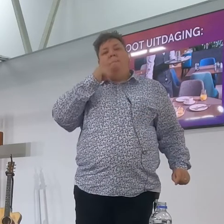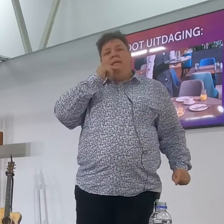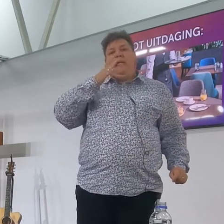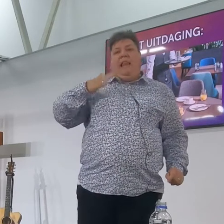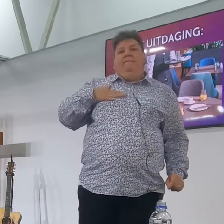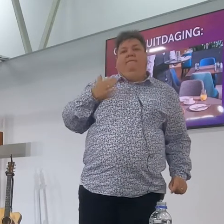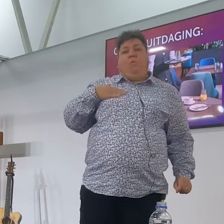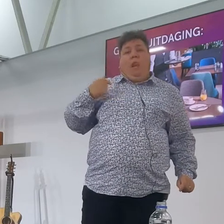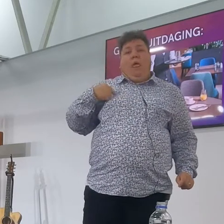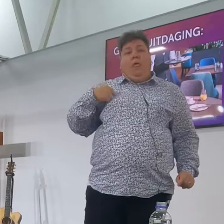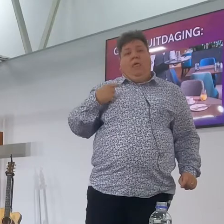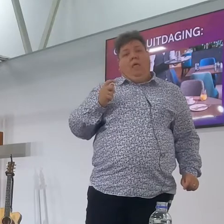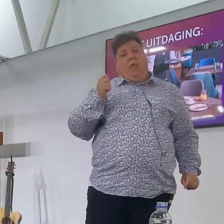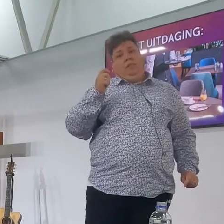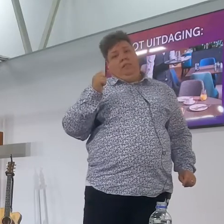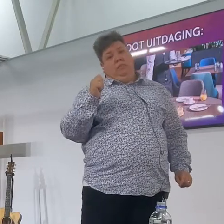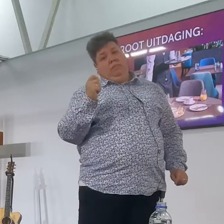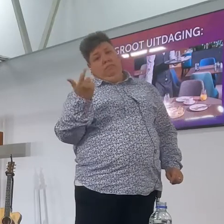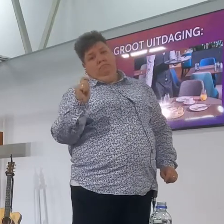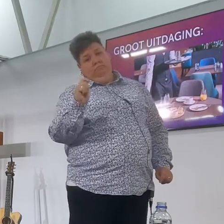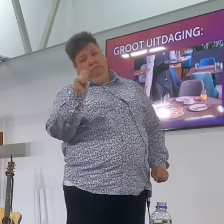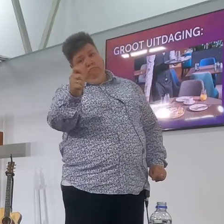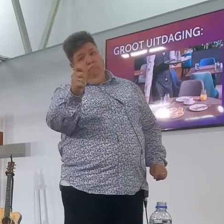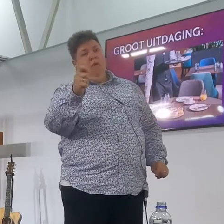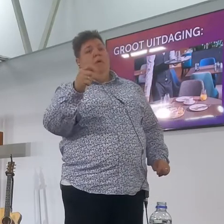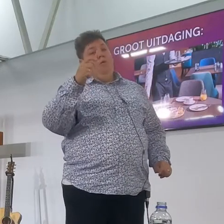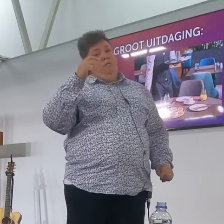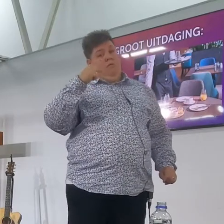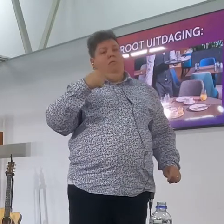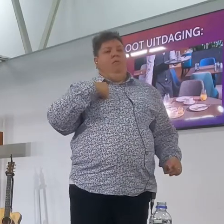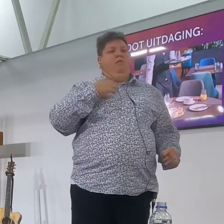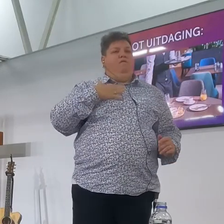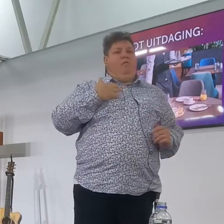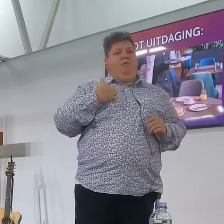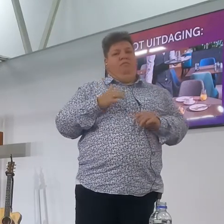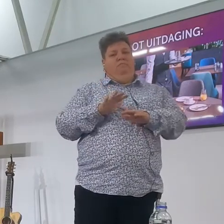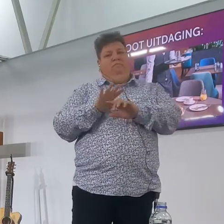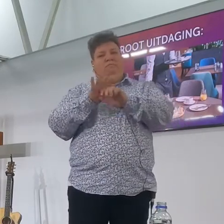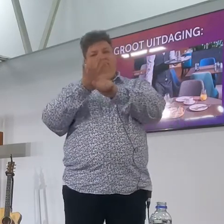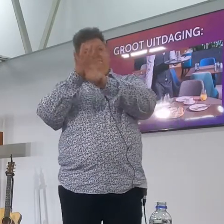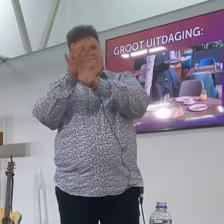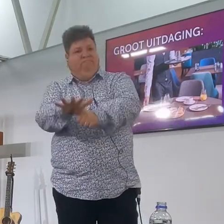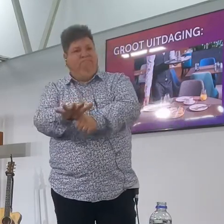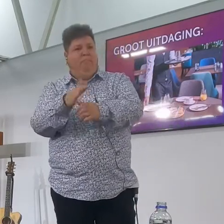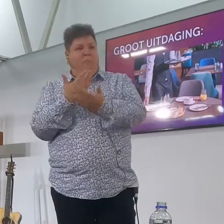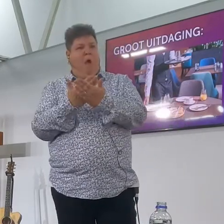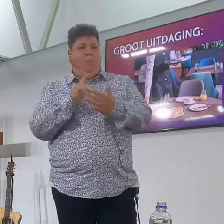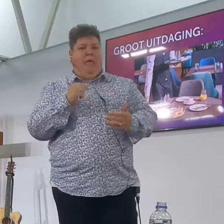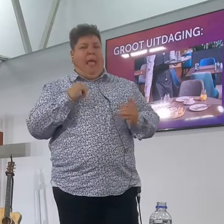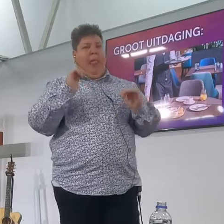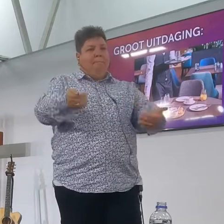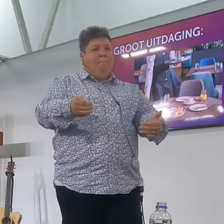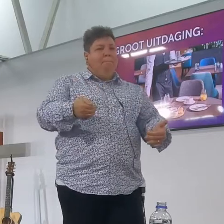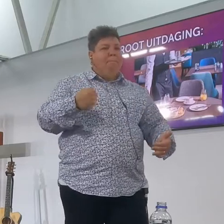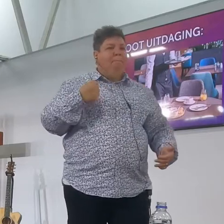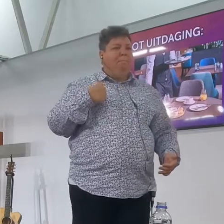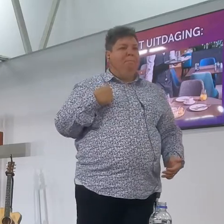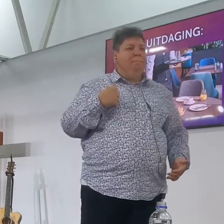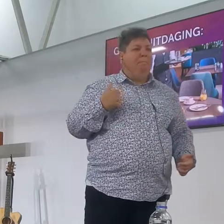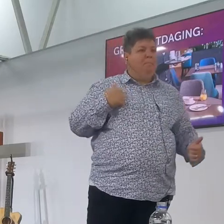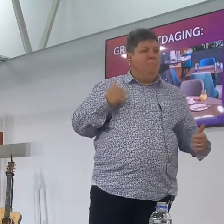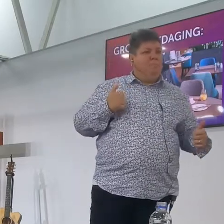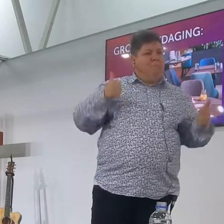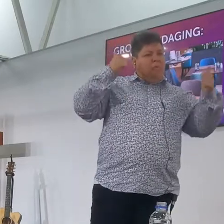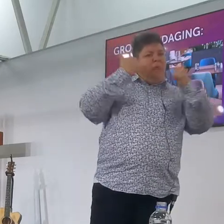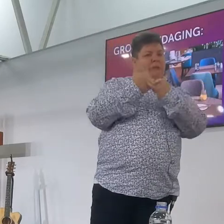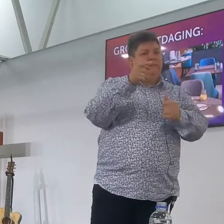dit nie so nie? So ons is kliënte en ek sê nie ons is so nie en ek waardeer julle mooi gesindheid, maar die oomblik as ek geld in die kollektemandjie gegooi, dan is ek